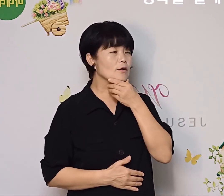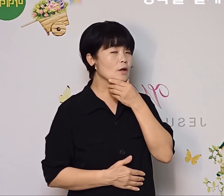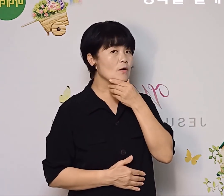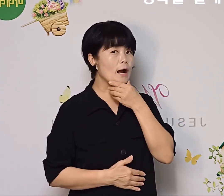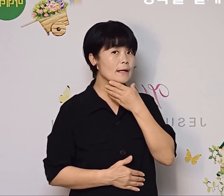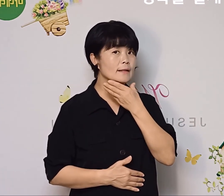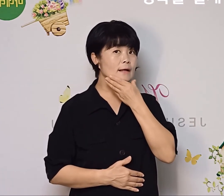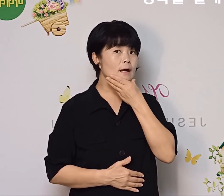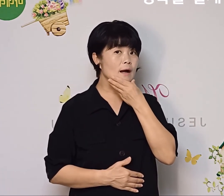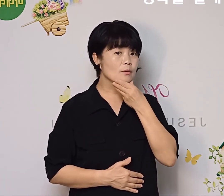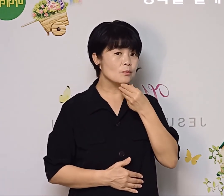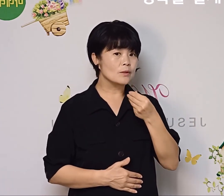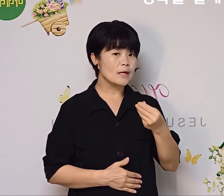턱 아래에다가 이렇게